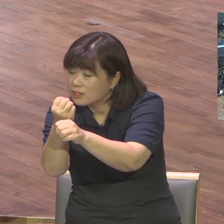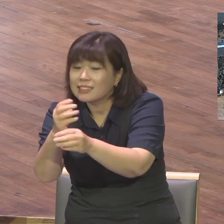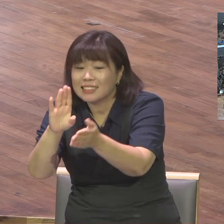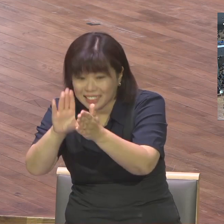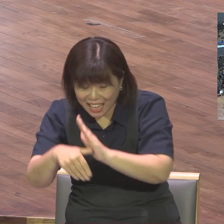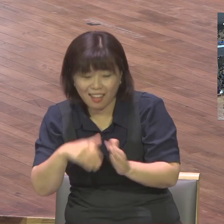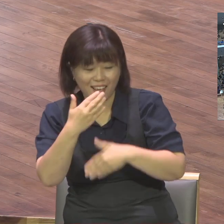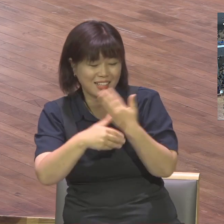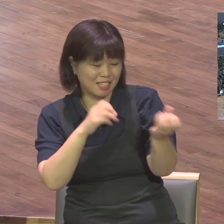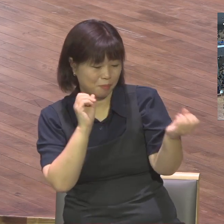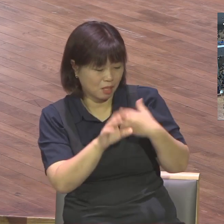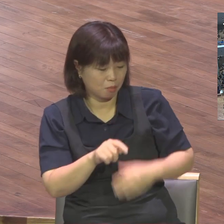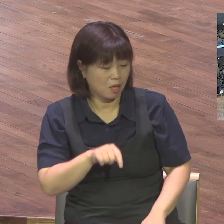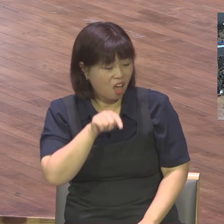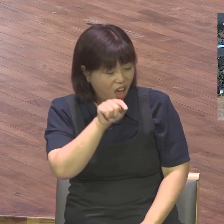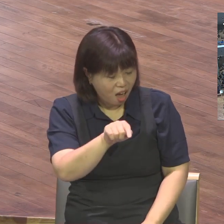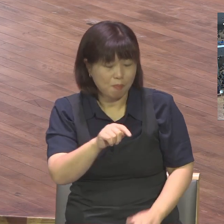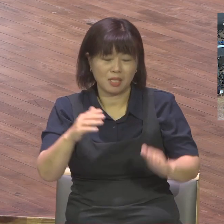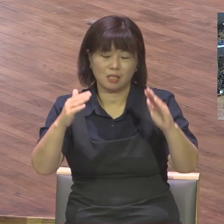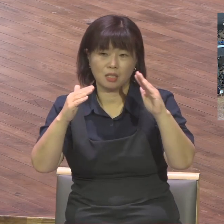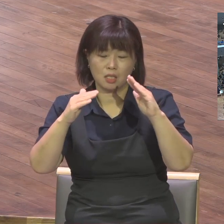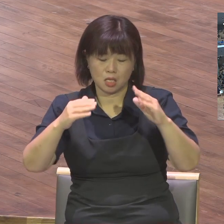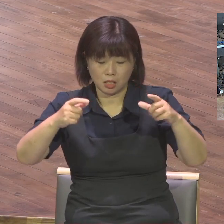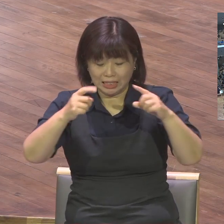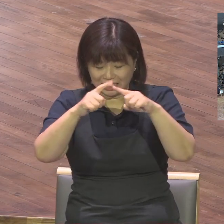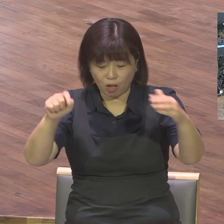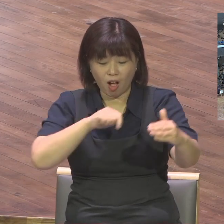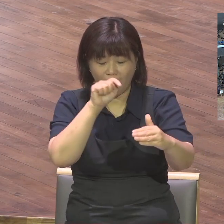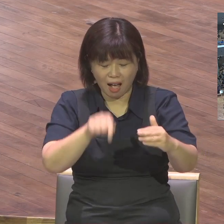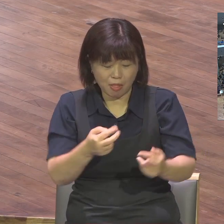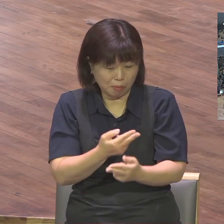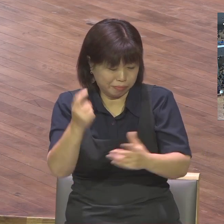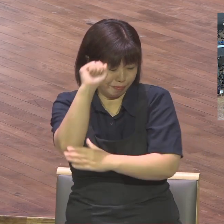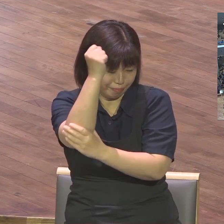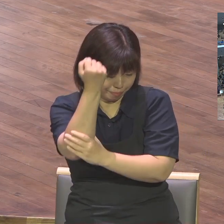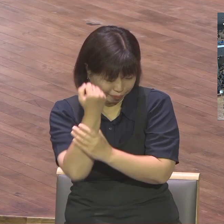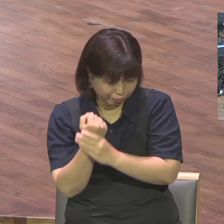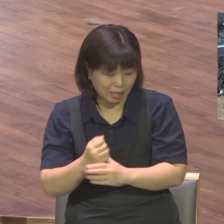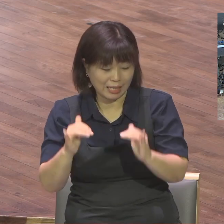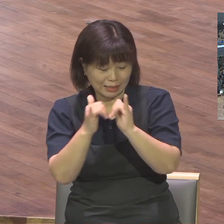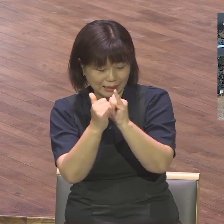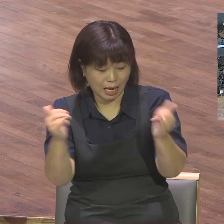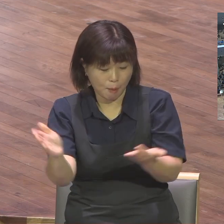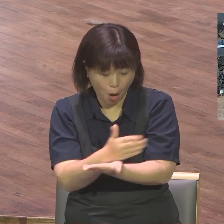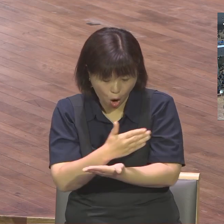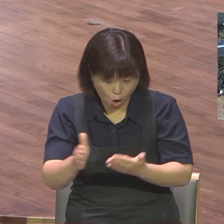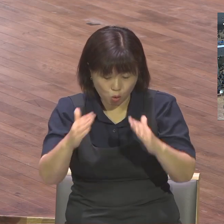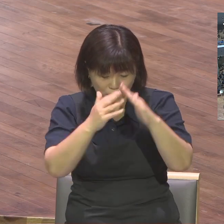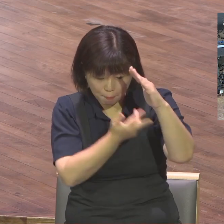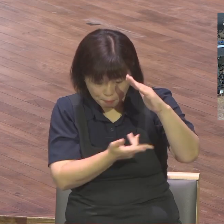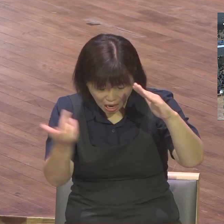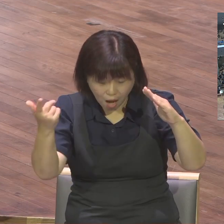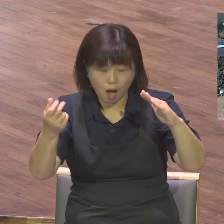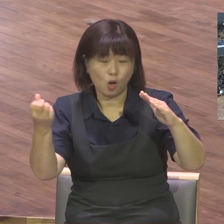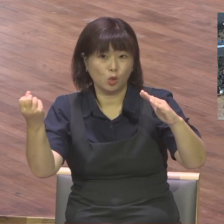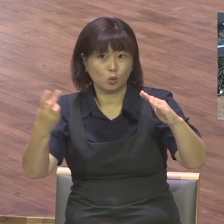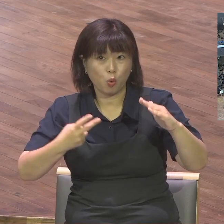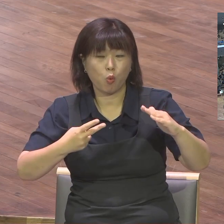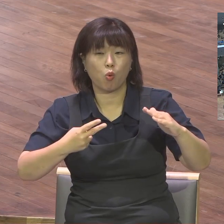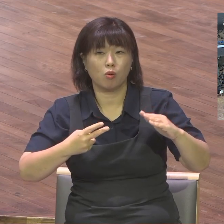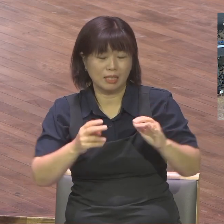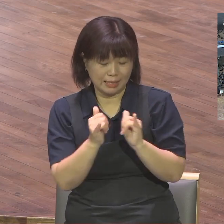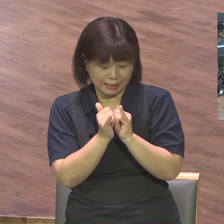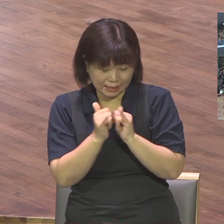성읍들은 황폐하여 주민이 없으며 가옥들에는 사람이 없고 이 토지는 황폐하게 되며 여호와께서